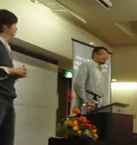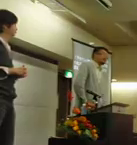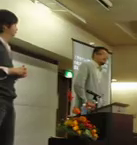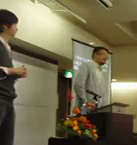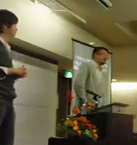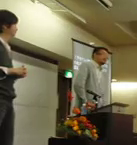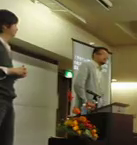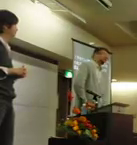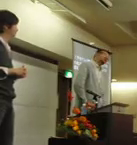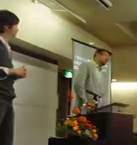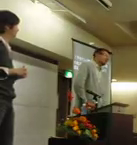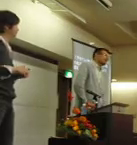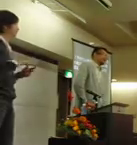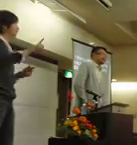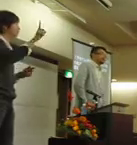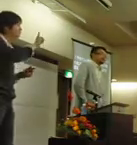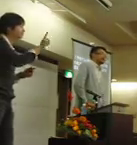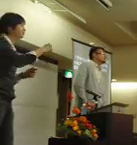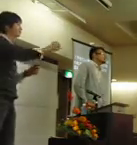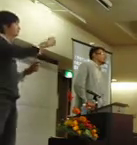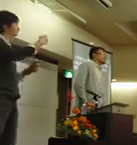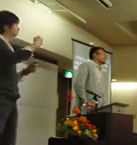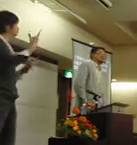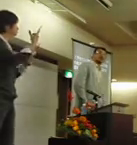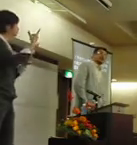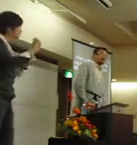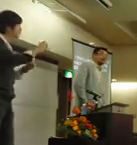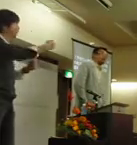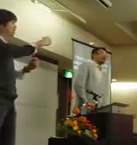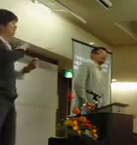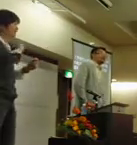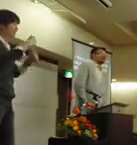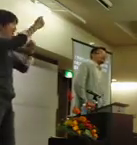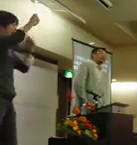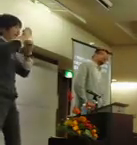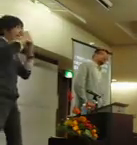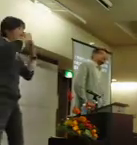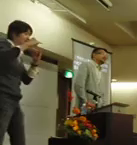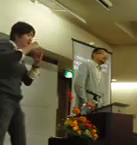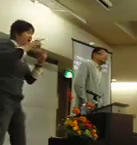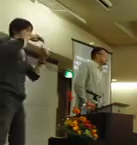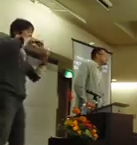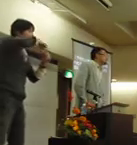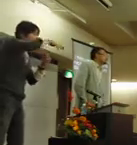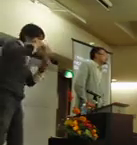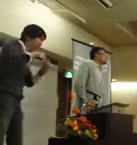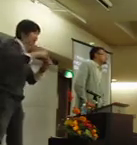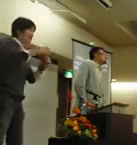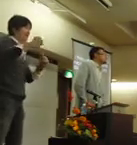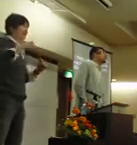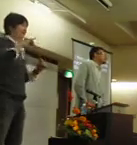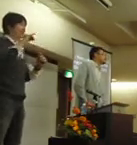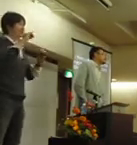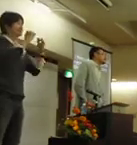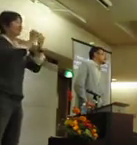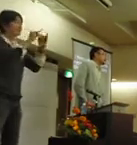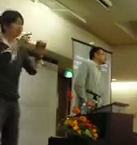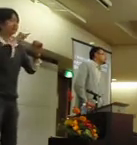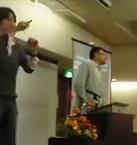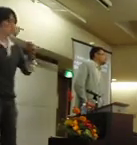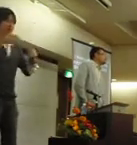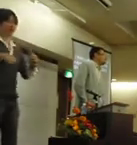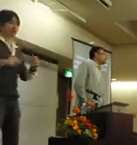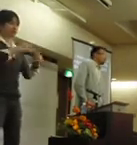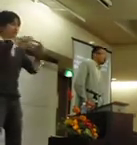どうでしょう。もちろん私は被害者の家族や遺族の気持ちを踏みにじっているわけじゃない